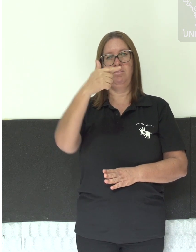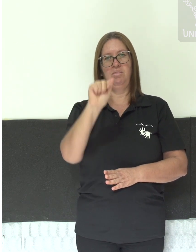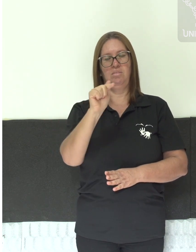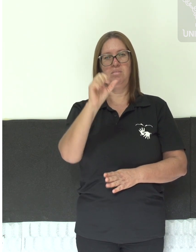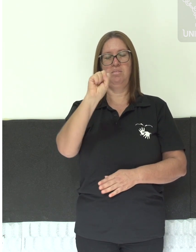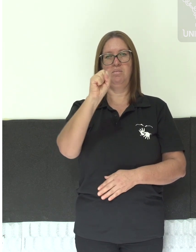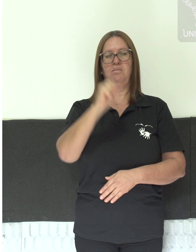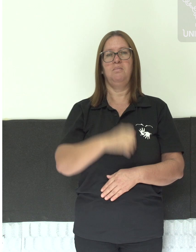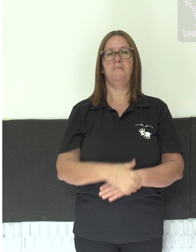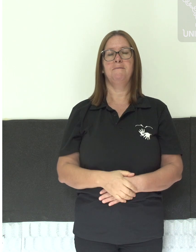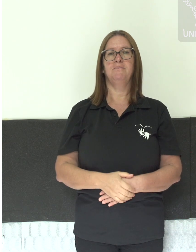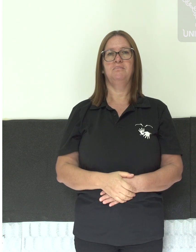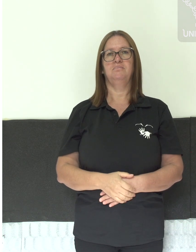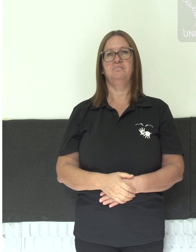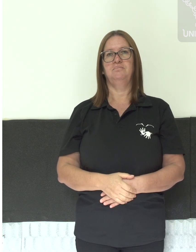9/CFE/1978.